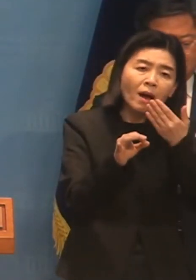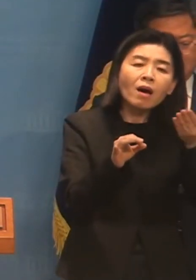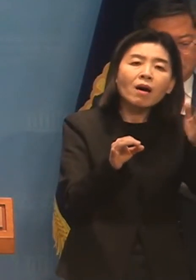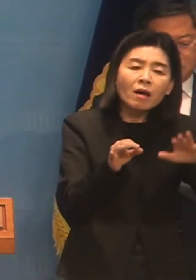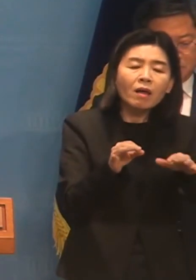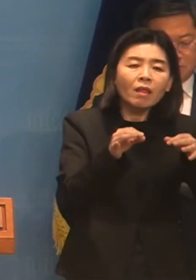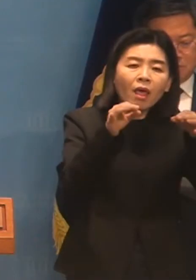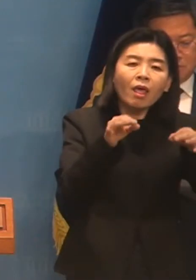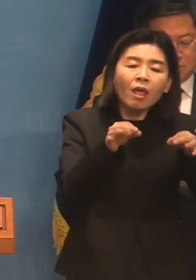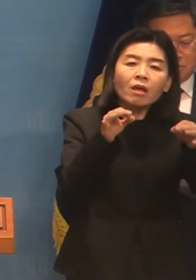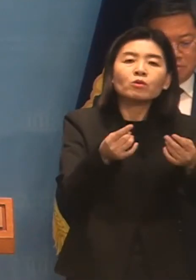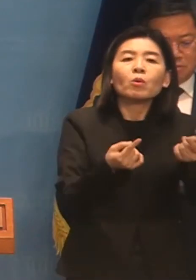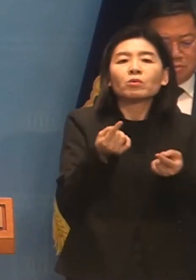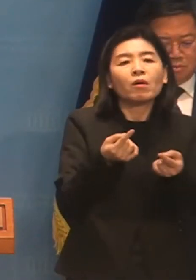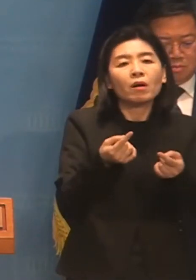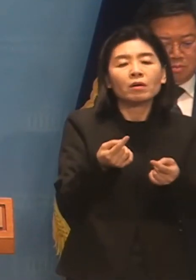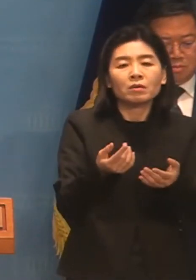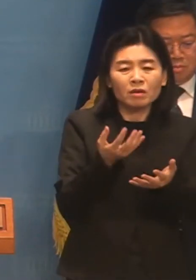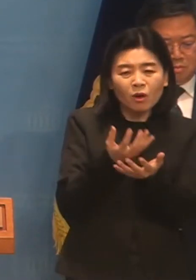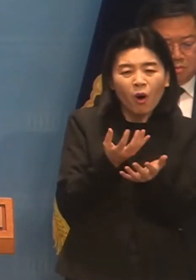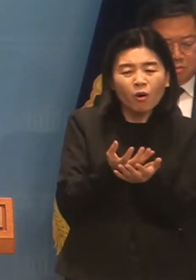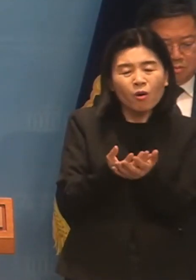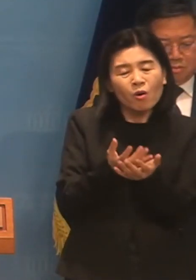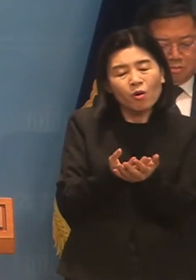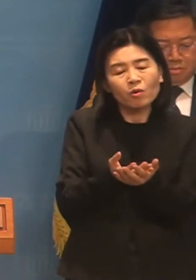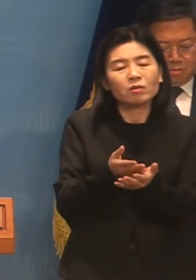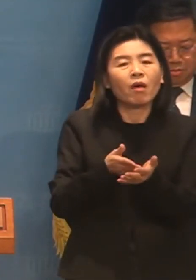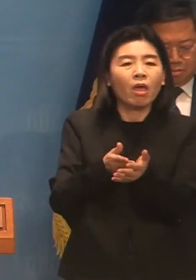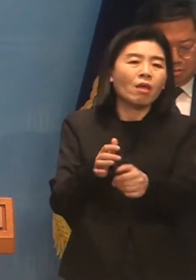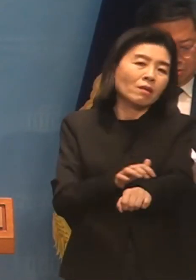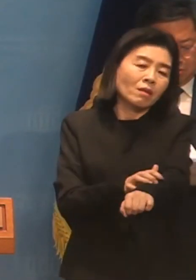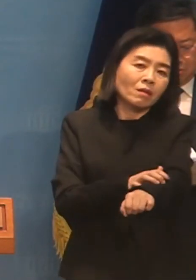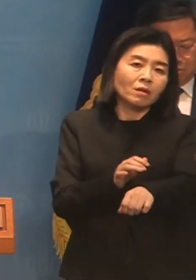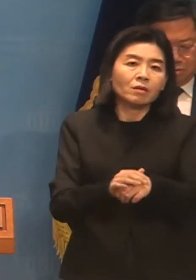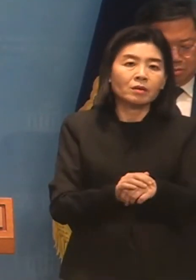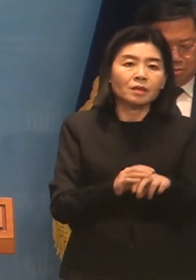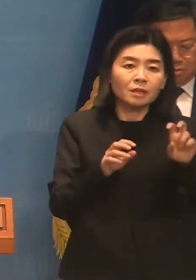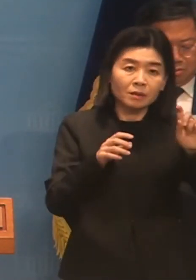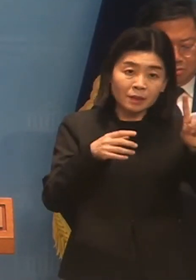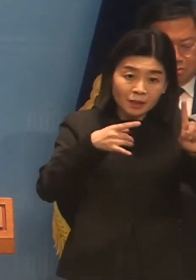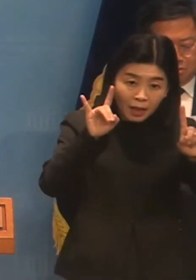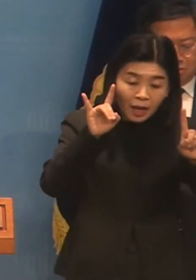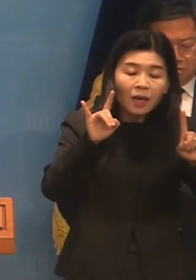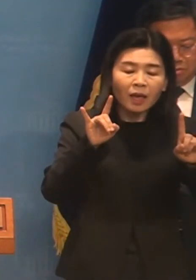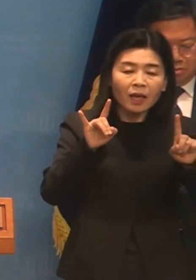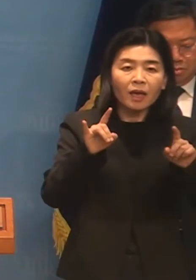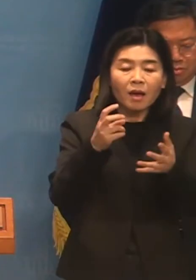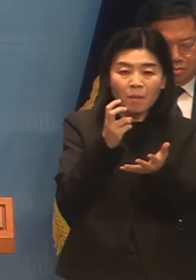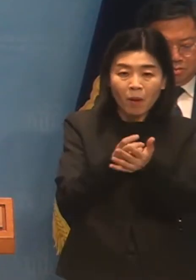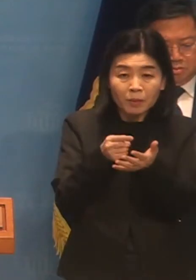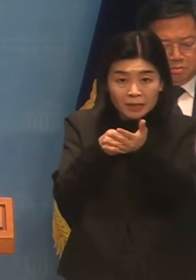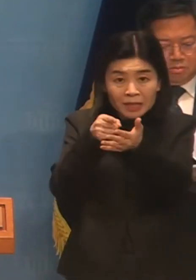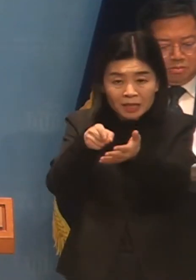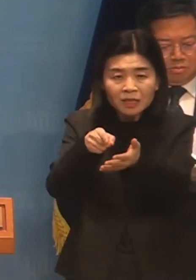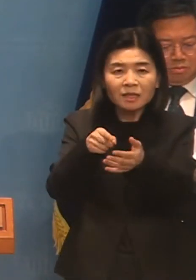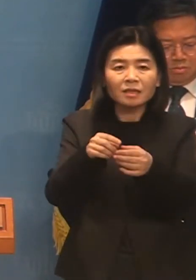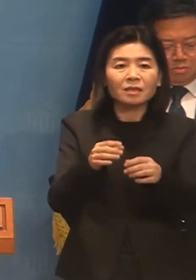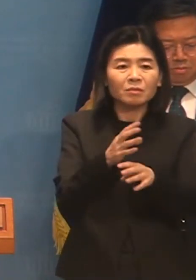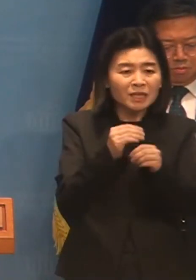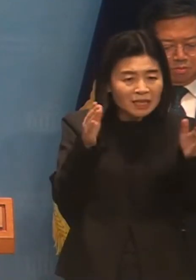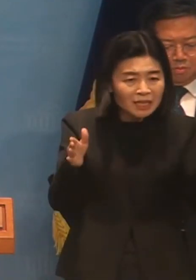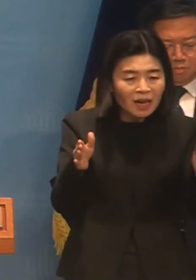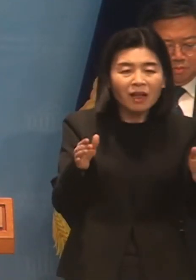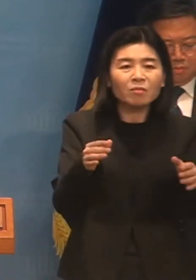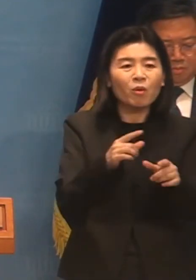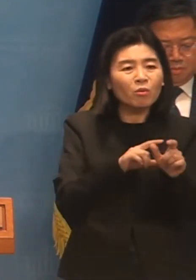있습니다. 21대 국회에서 해촉 증명서 관련 법안이 상정되었으나 기간 부담 가중을 사유로